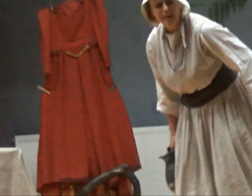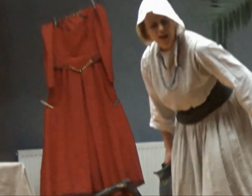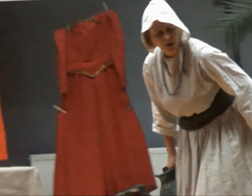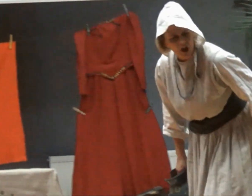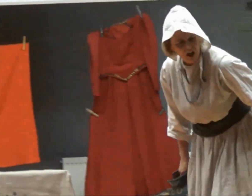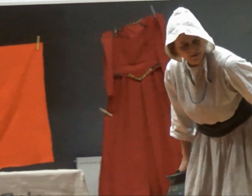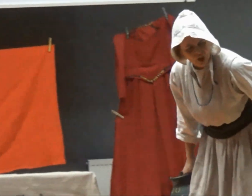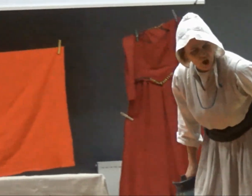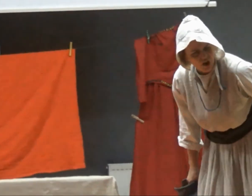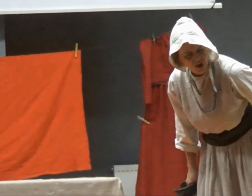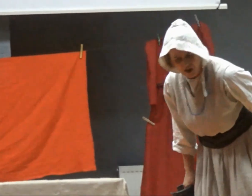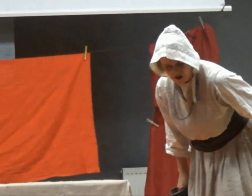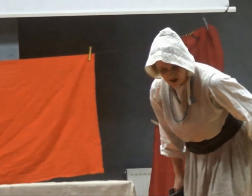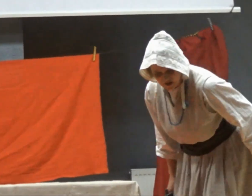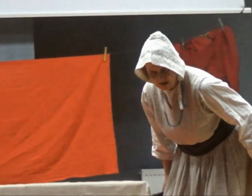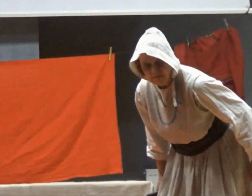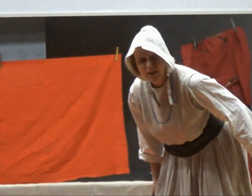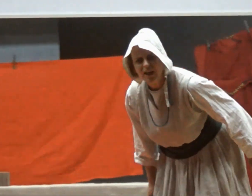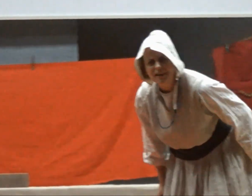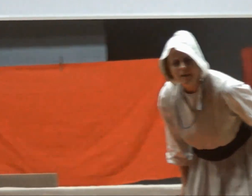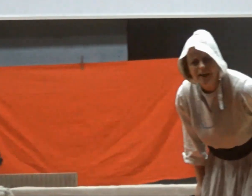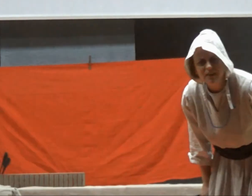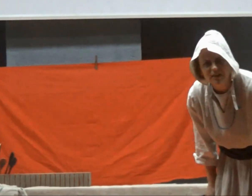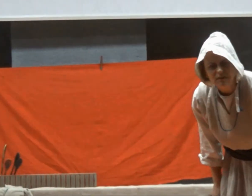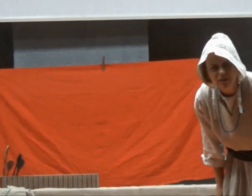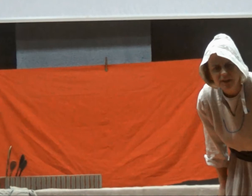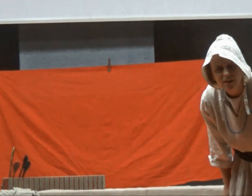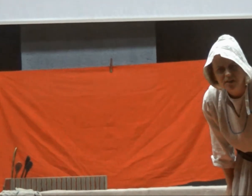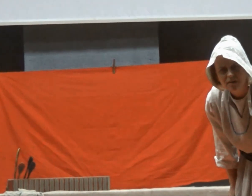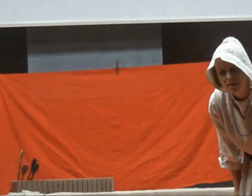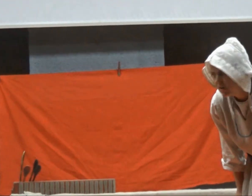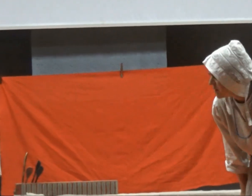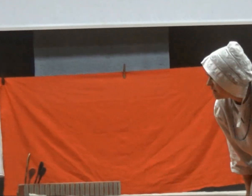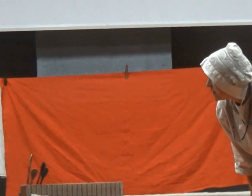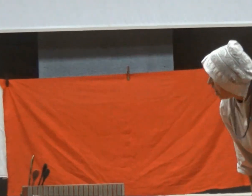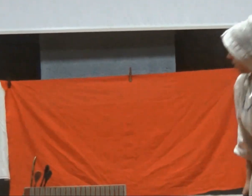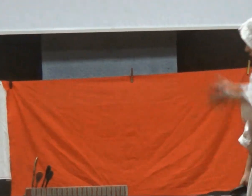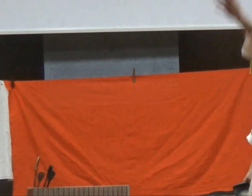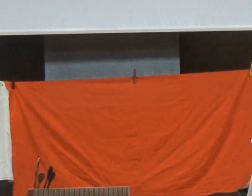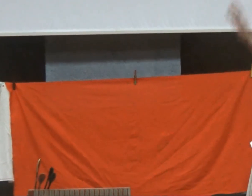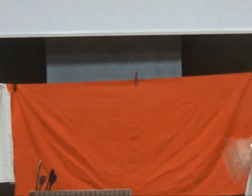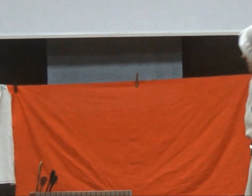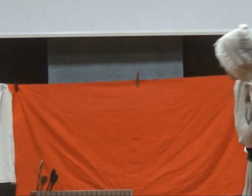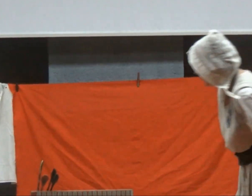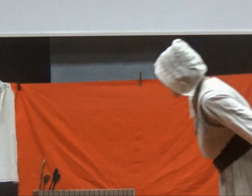Argi man nekorito? Vaikai nematė